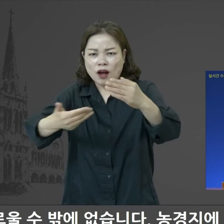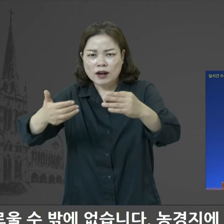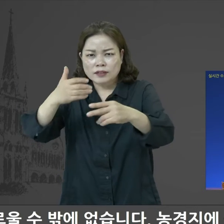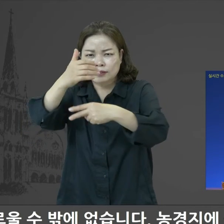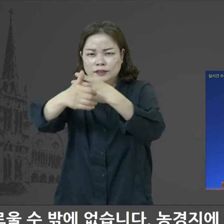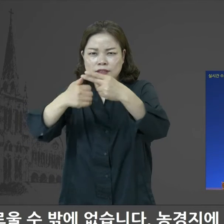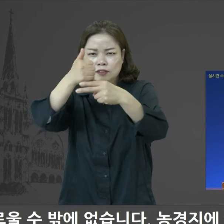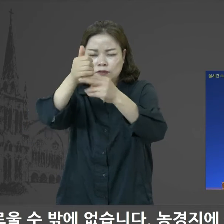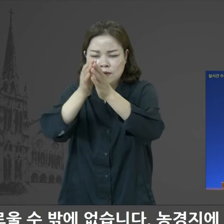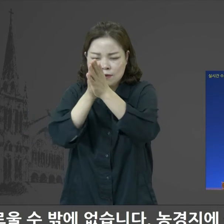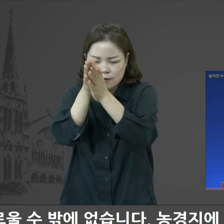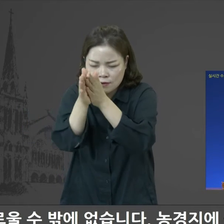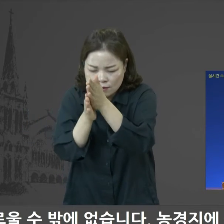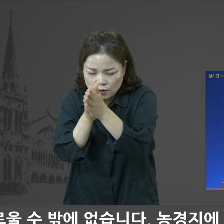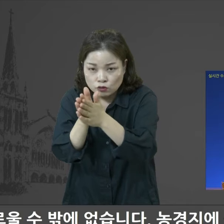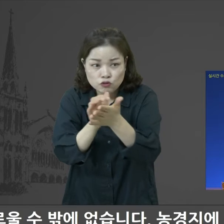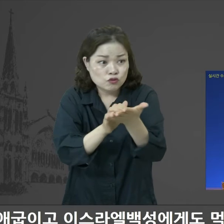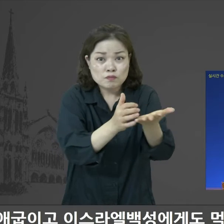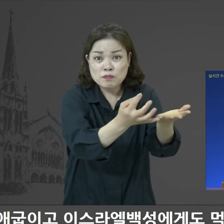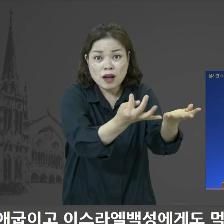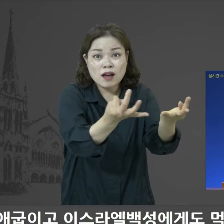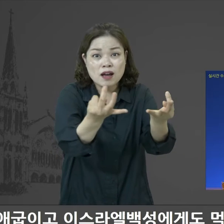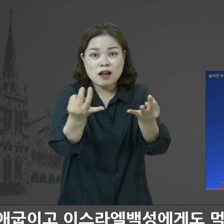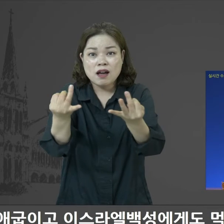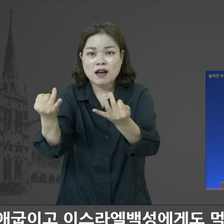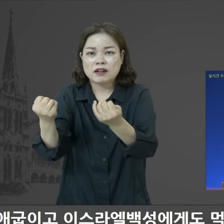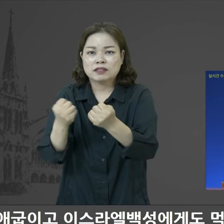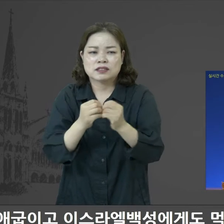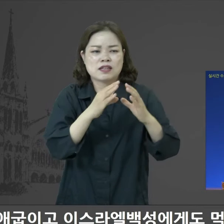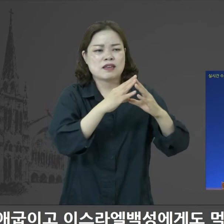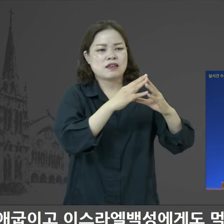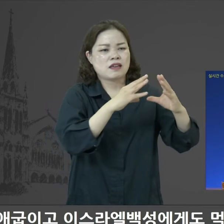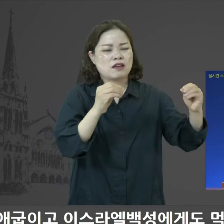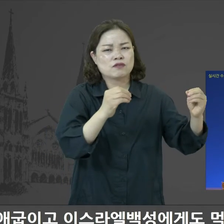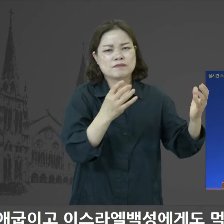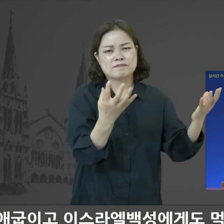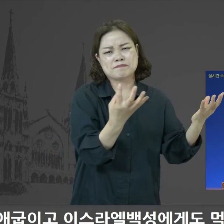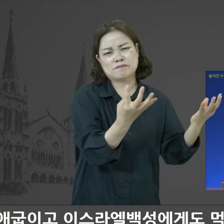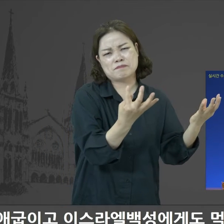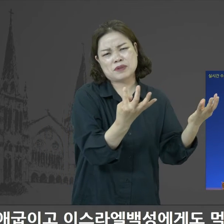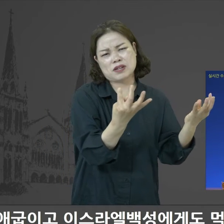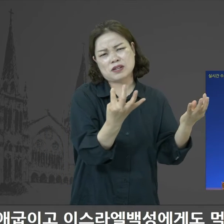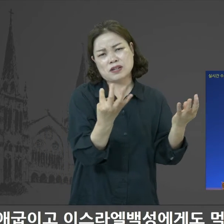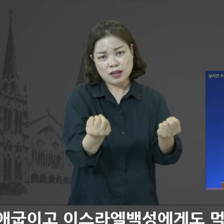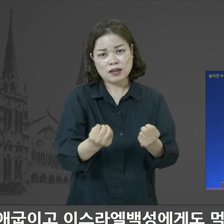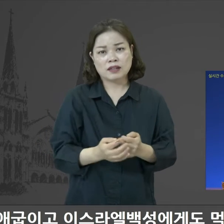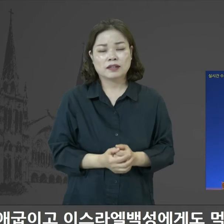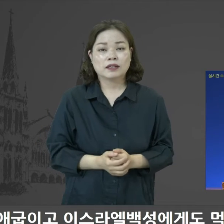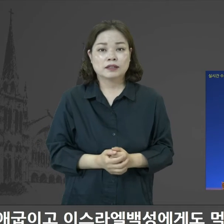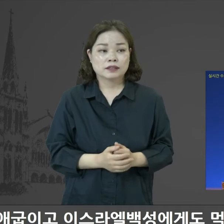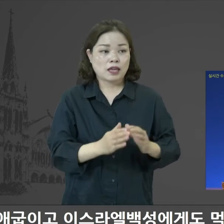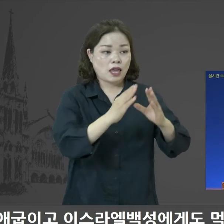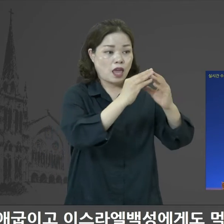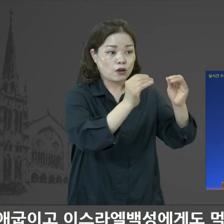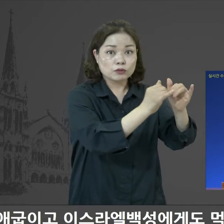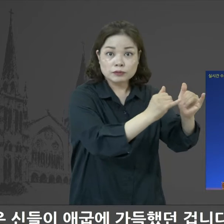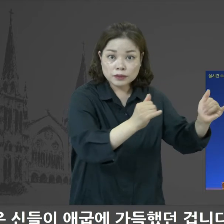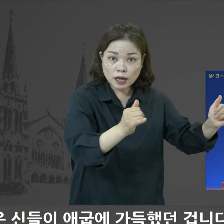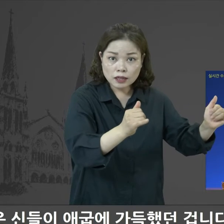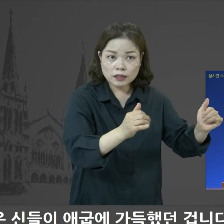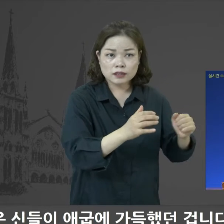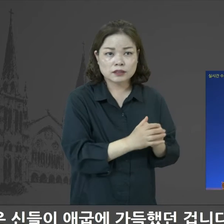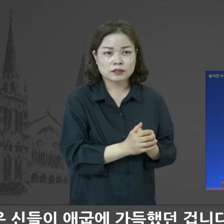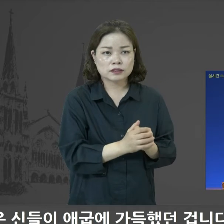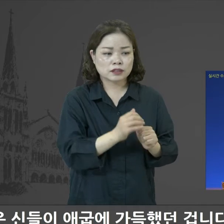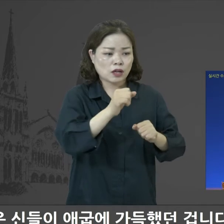나일강과 관련한 수많은 신들이 애굽에 가득했던 것입니다. 그래서 애굽 사람들은